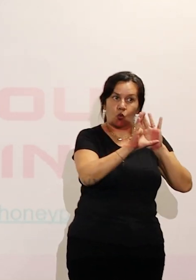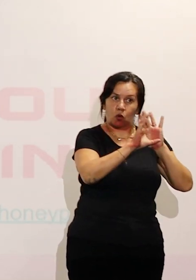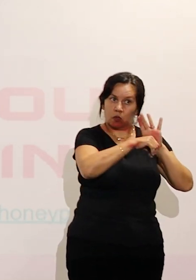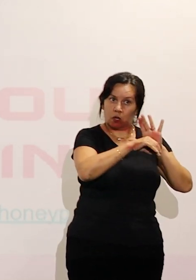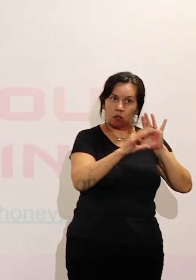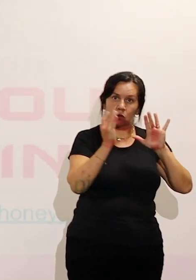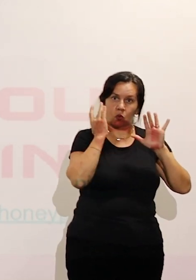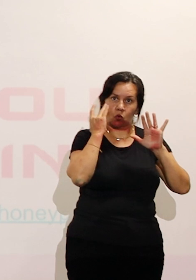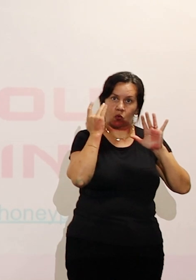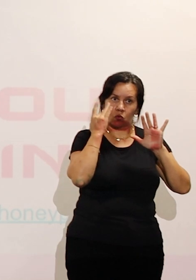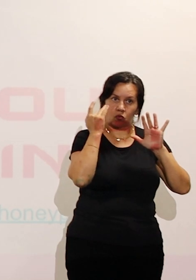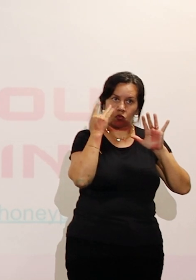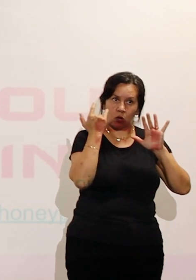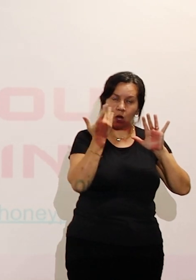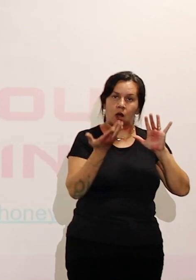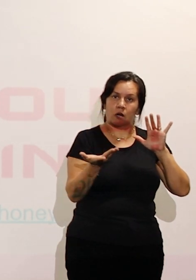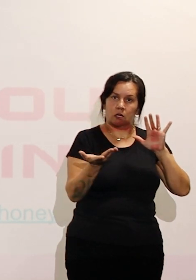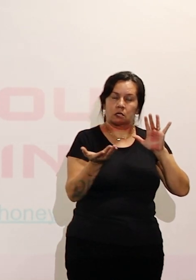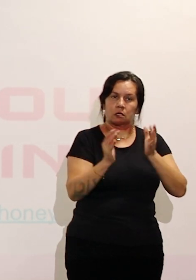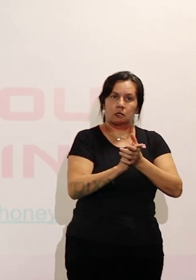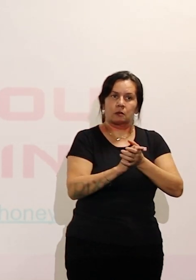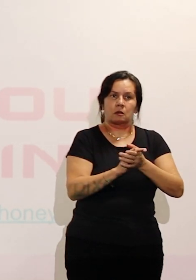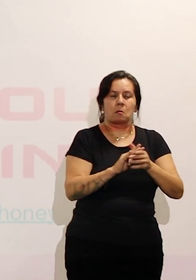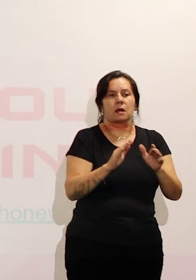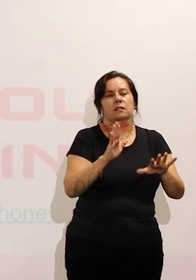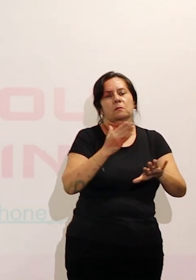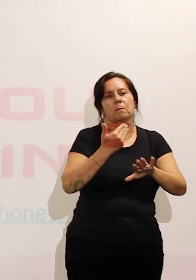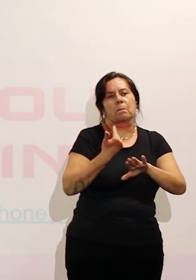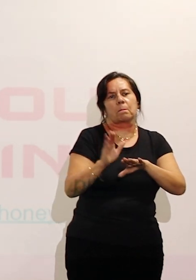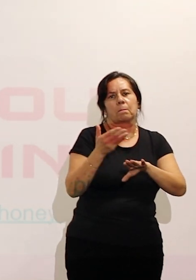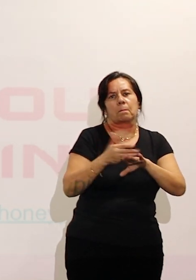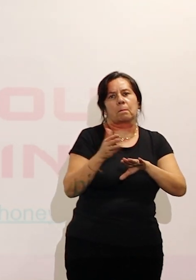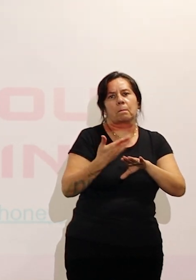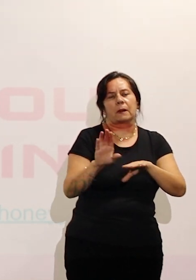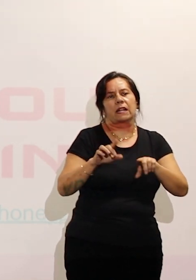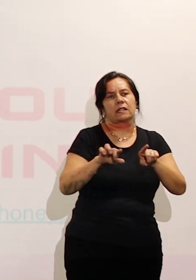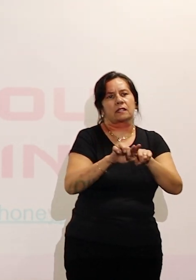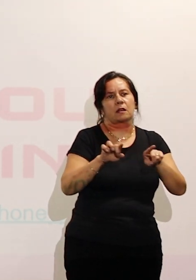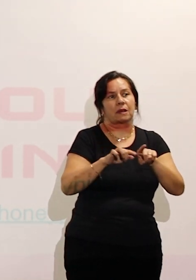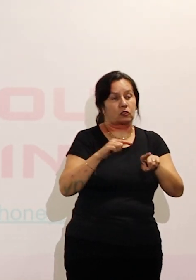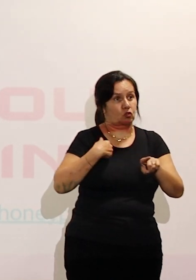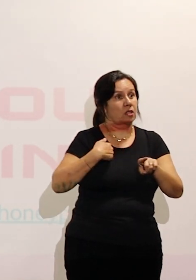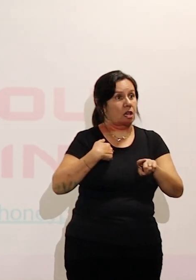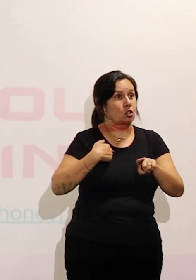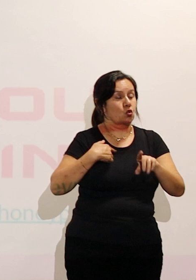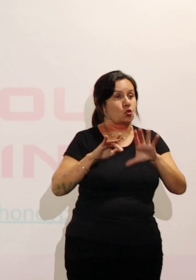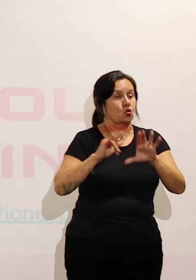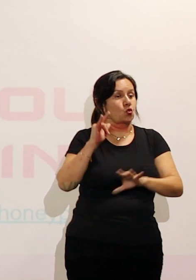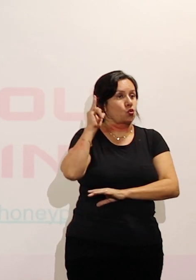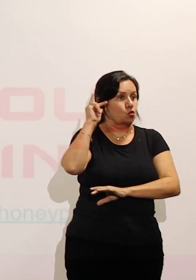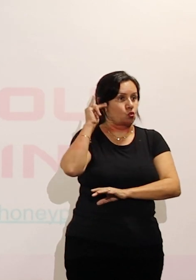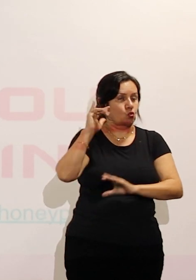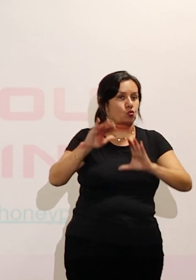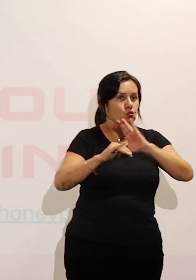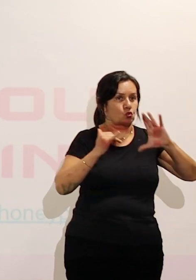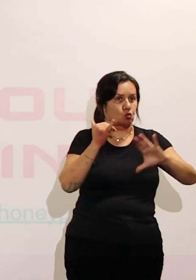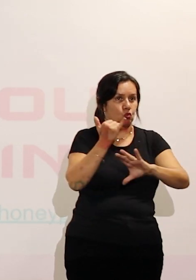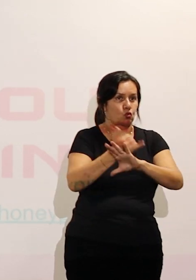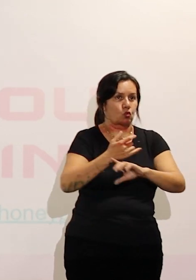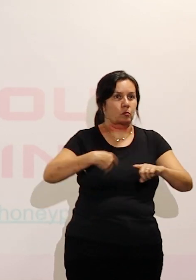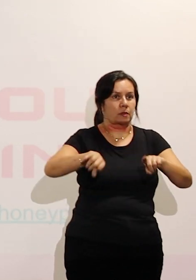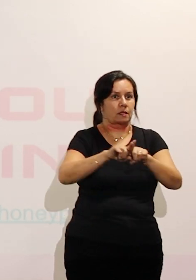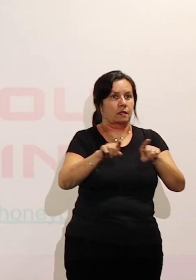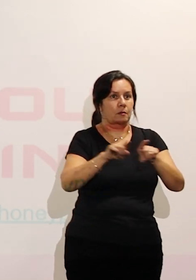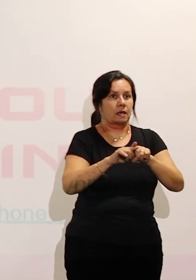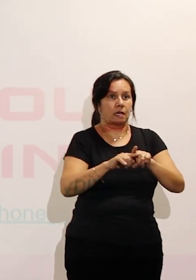art, principalmente, sem poder fazer uma parte mais prática, mas isso eu também tenho um canal do YouTube, aqui faz tempo que eu não atualizo, então não